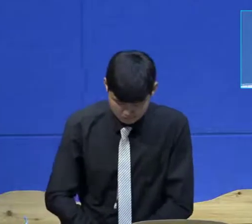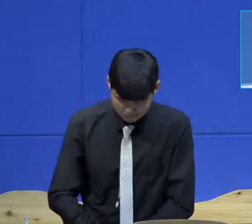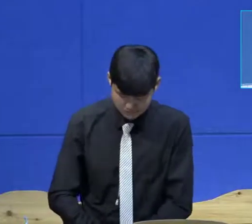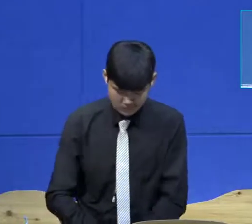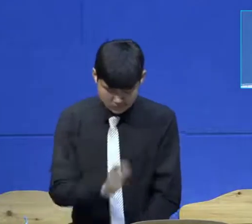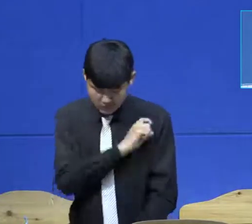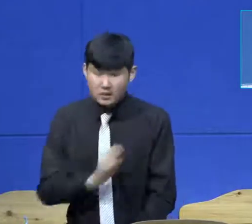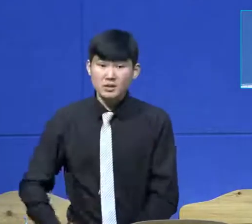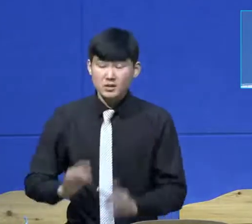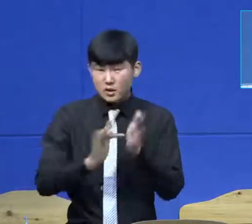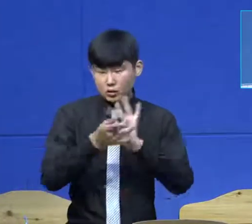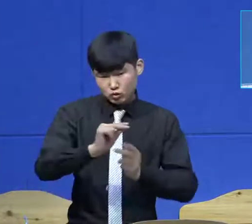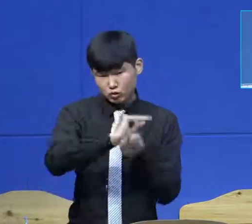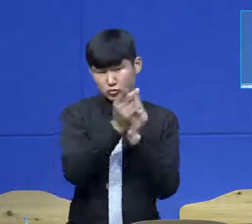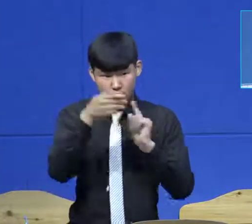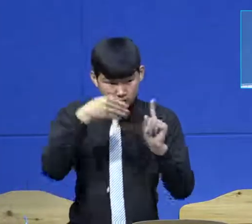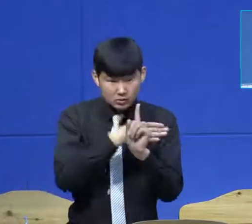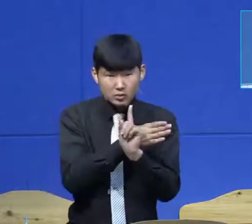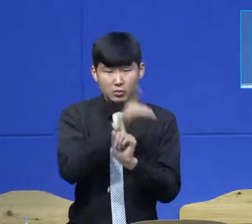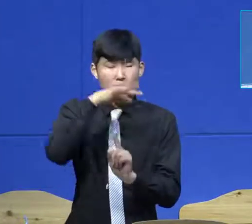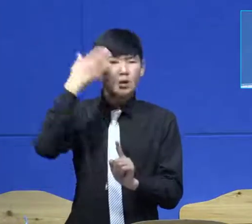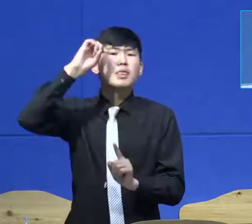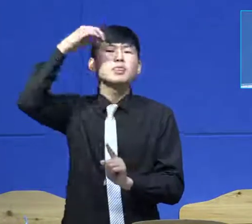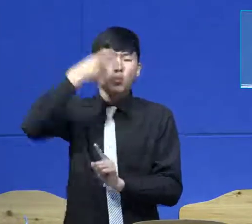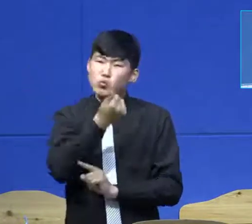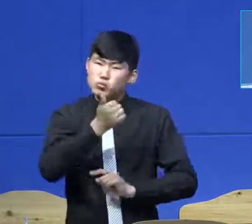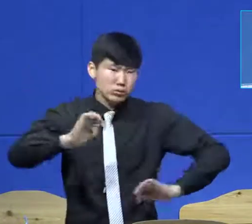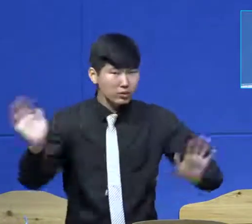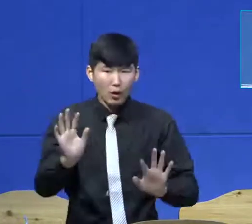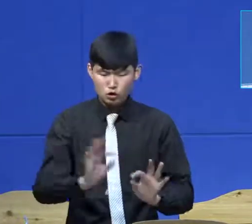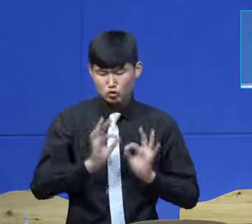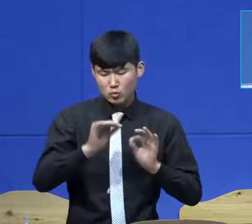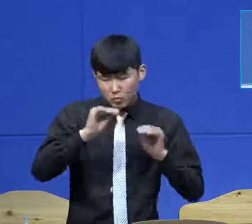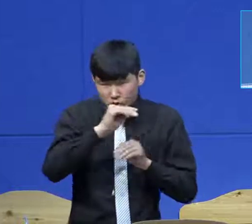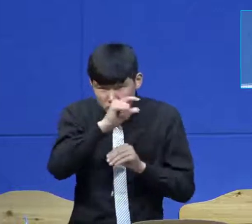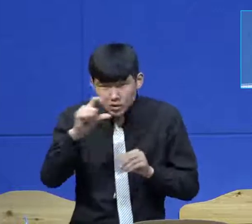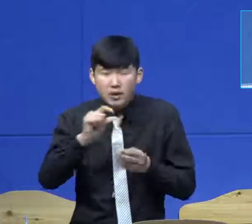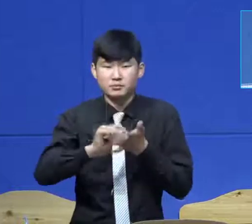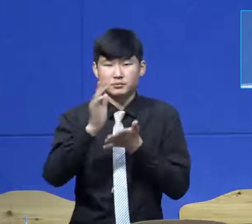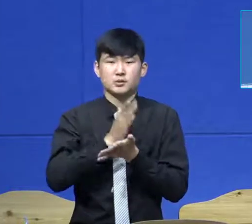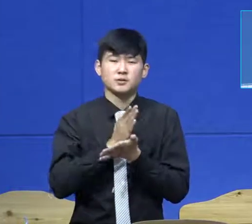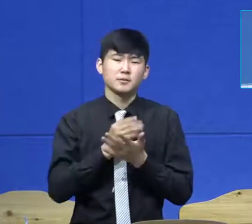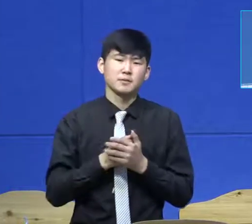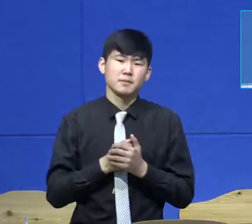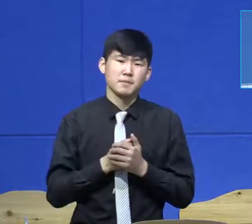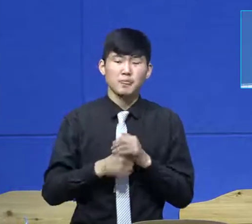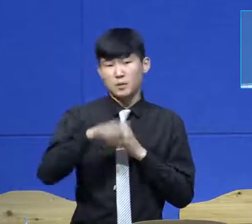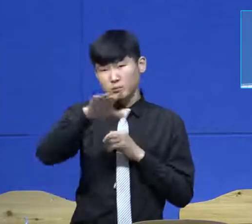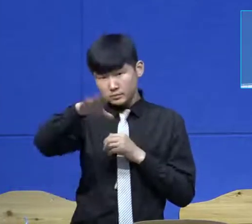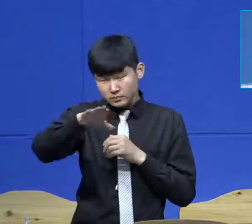Христ Есүсийн золилтоор дамжин бурханы нэгүслэр үнгүй зөвтгөгдчээ гэж гарч байгаа. Хүмүүс